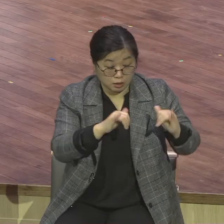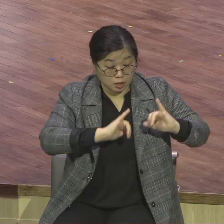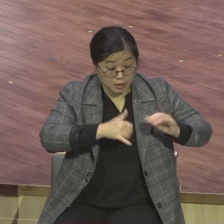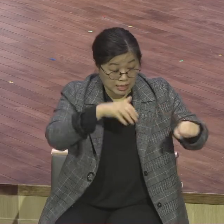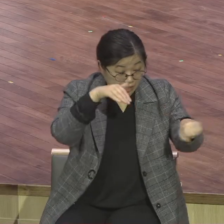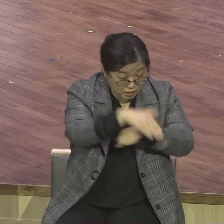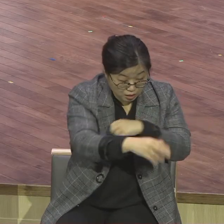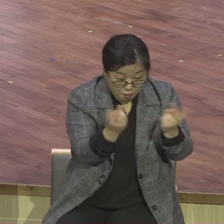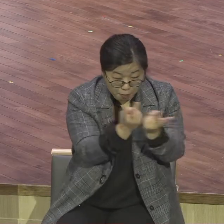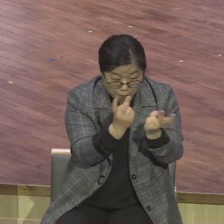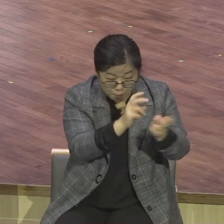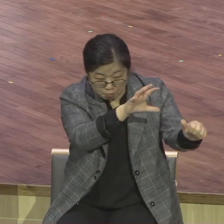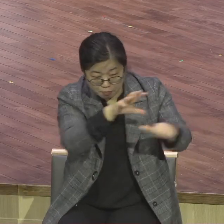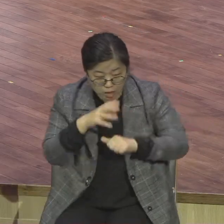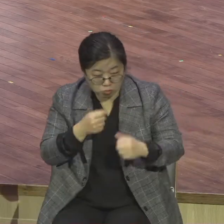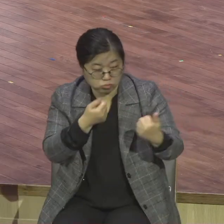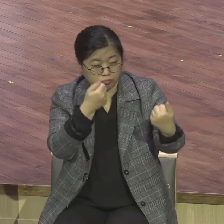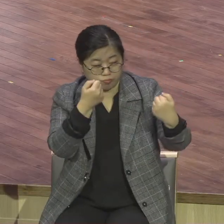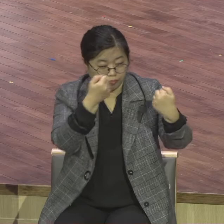이 패러다임의